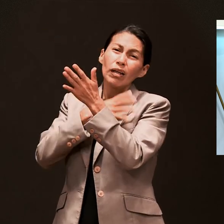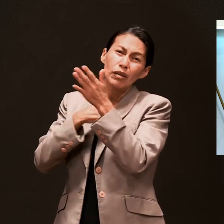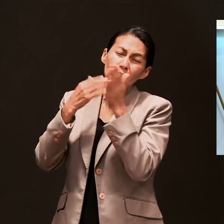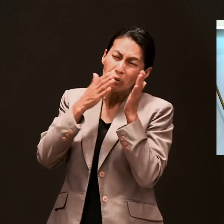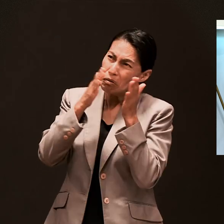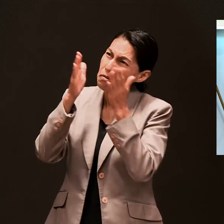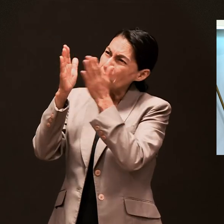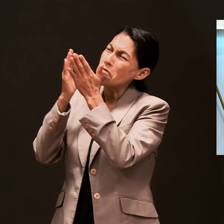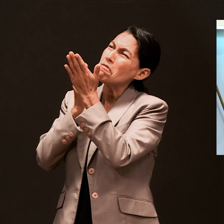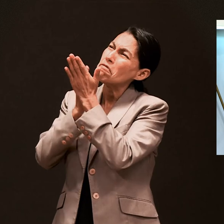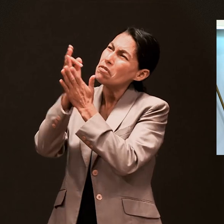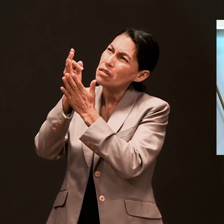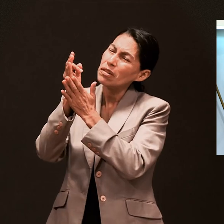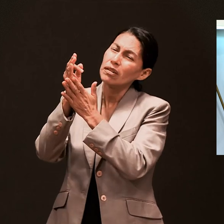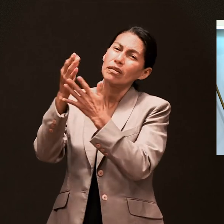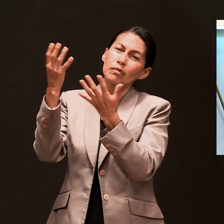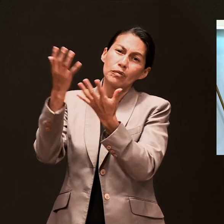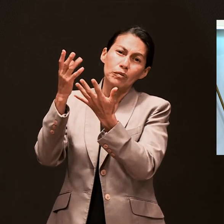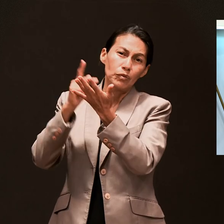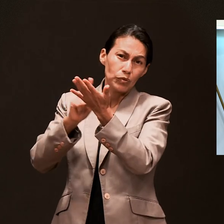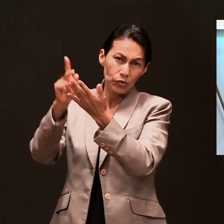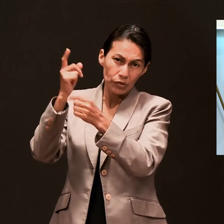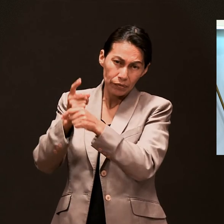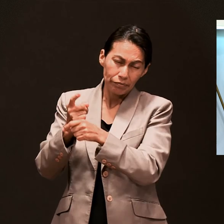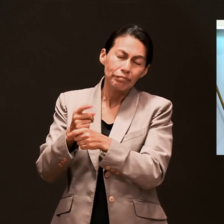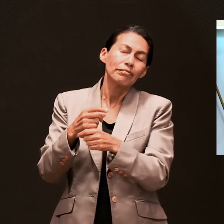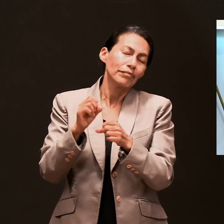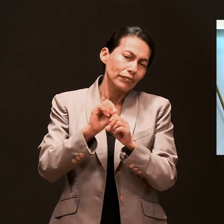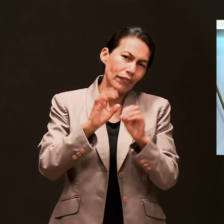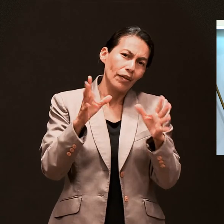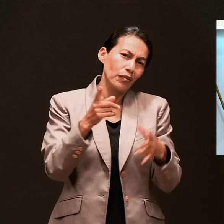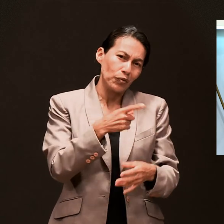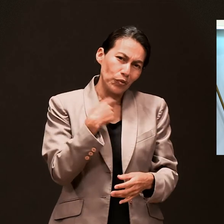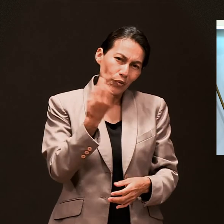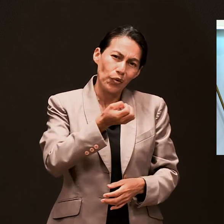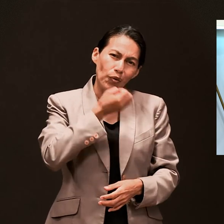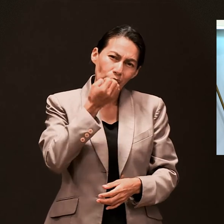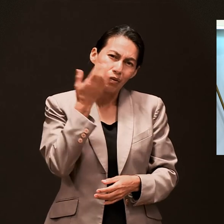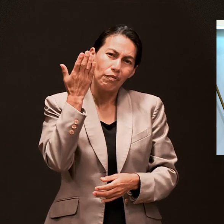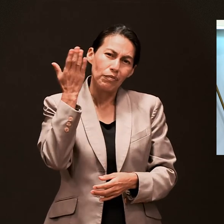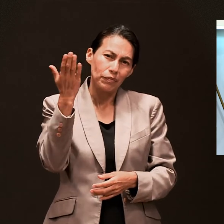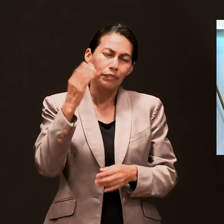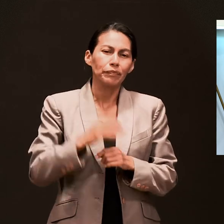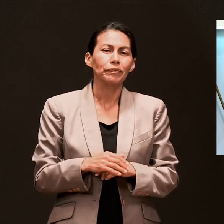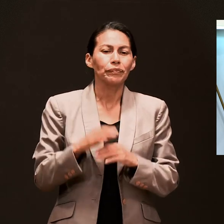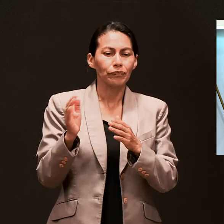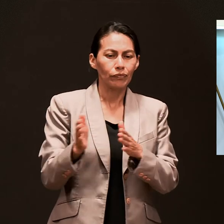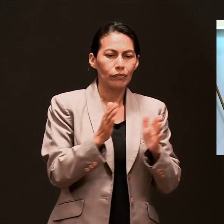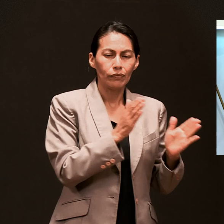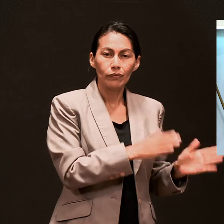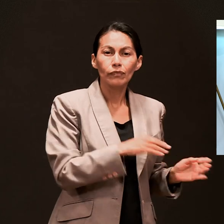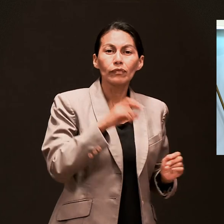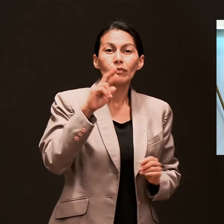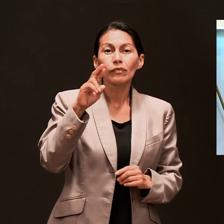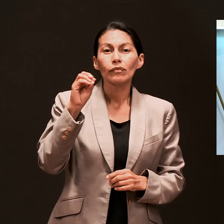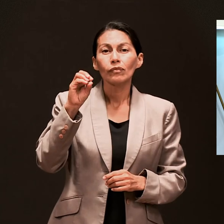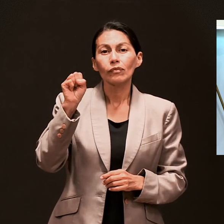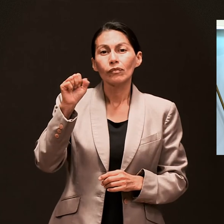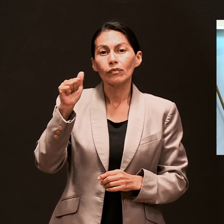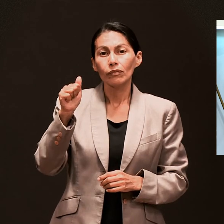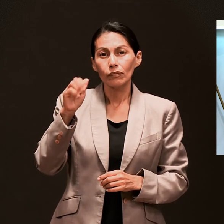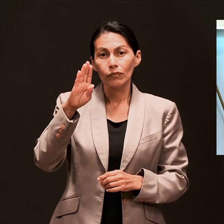María es el deseo de todos nosotros que eso sea y le vamos a pedir a Dios junto contigo